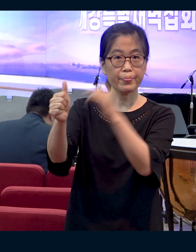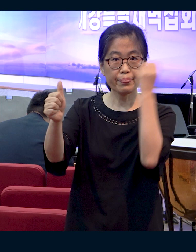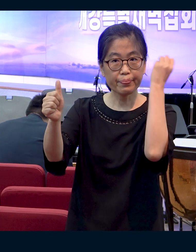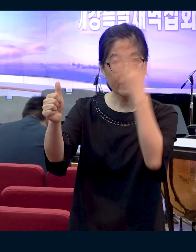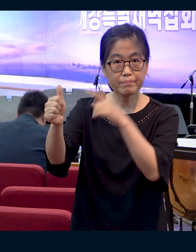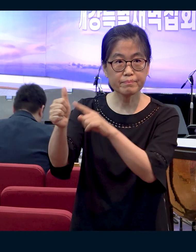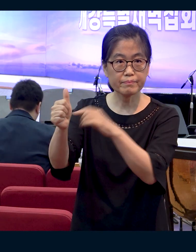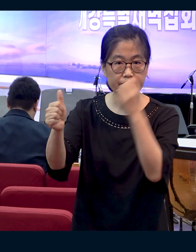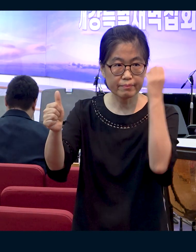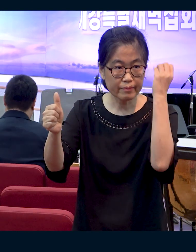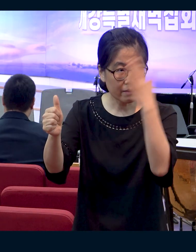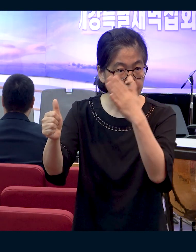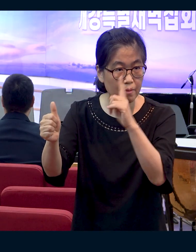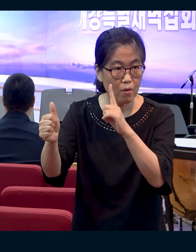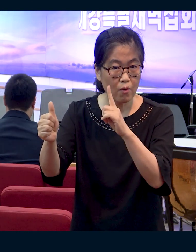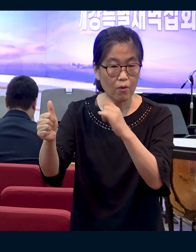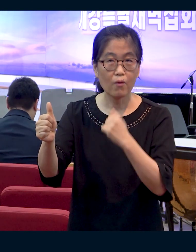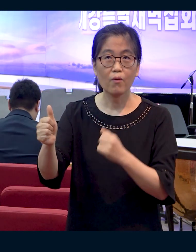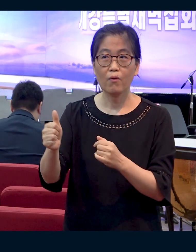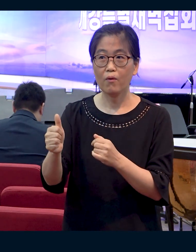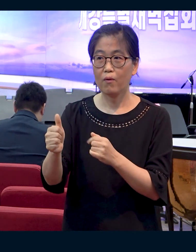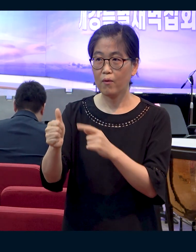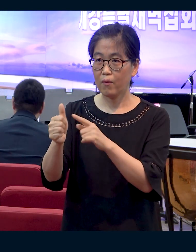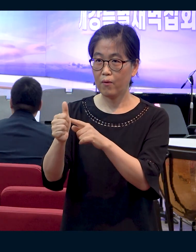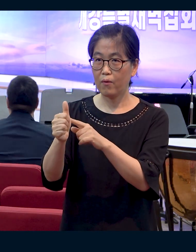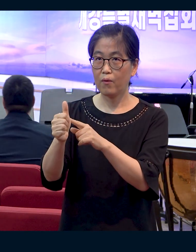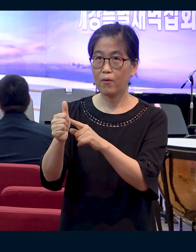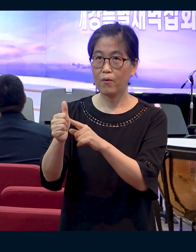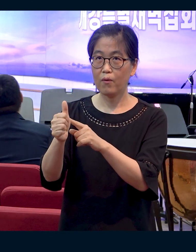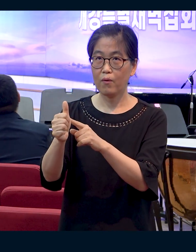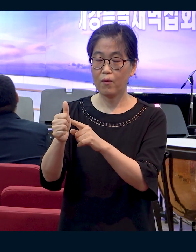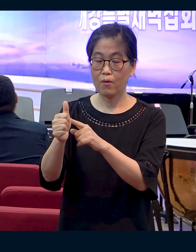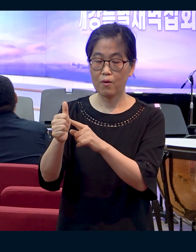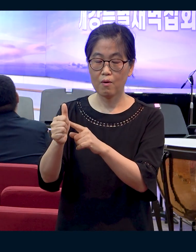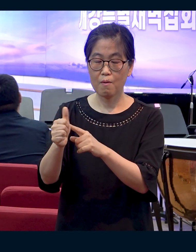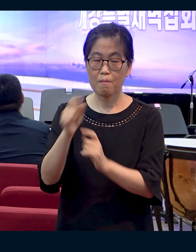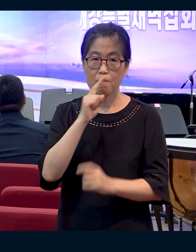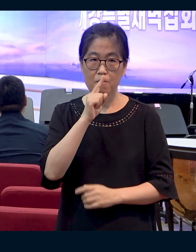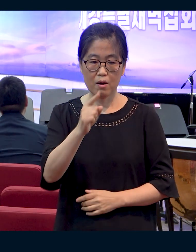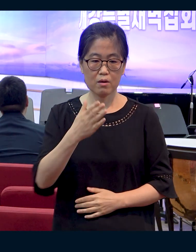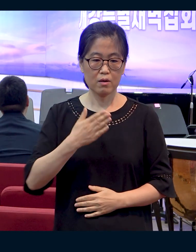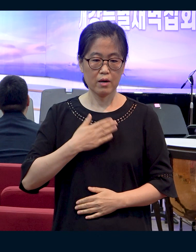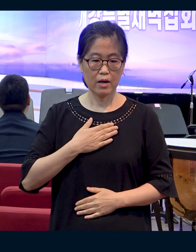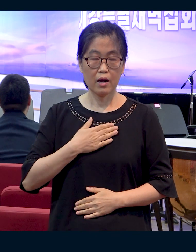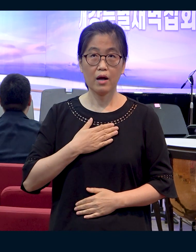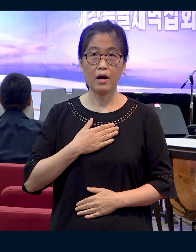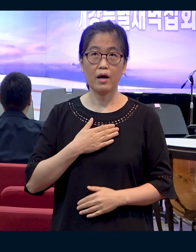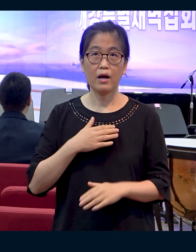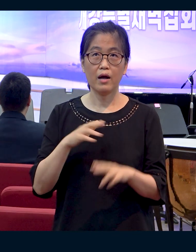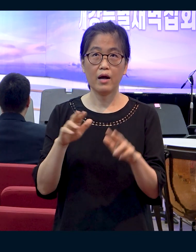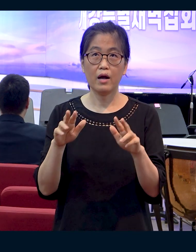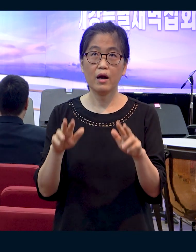아닌데, 남편이 자기 입으로 내가 이번에 교회에서 하는 내적 주의 집회를